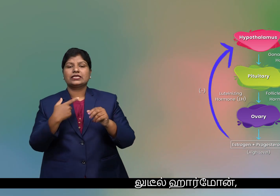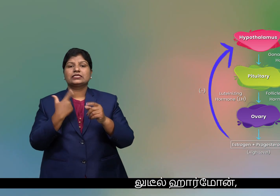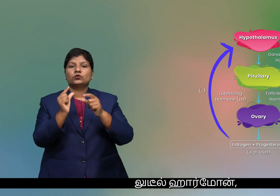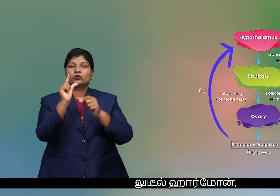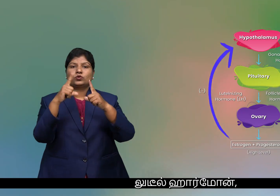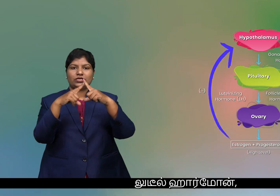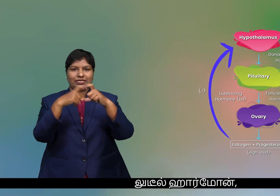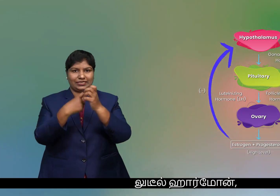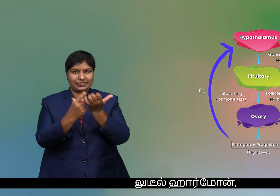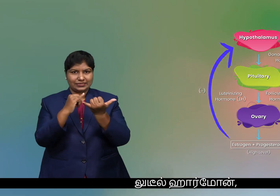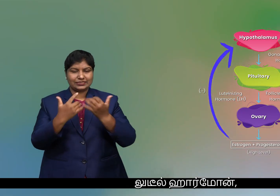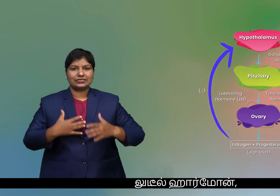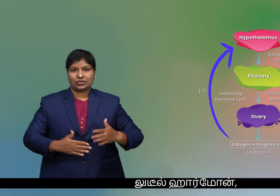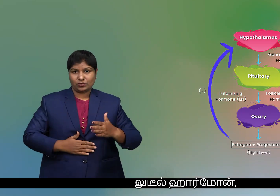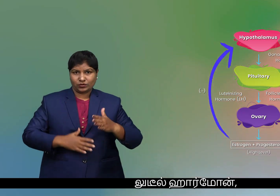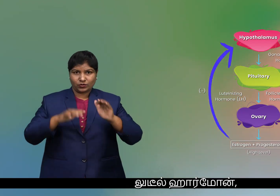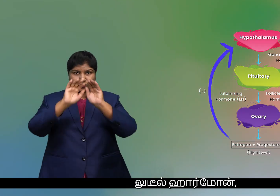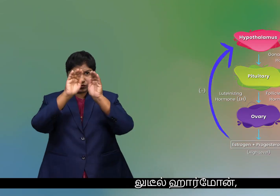ஹார்மோன்,